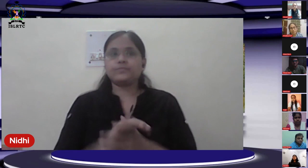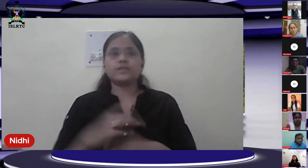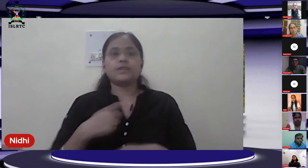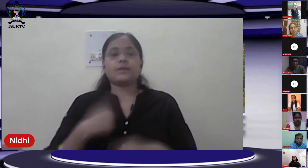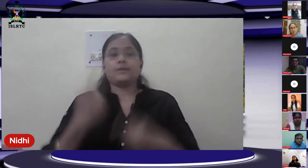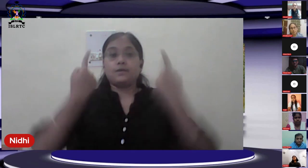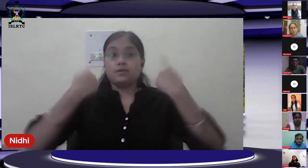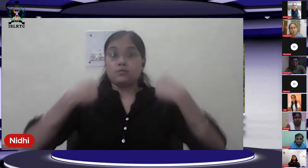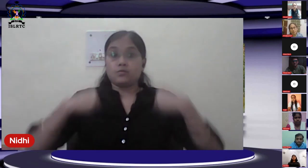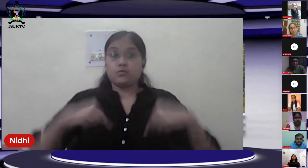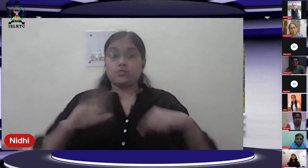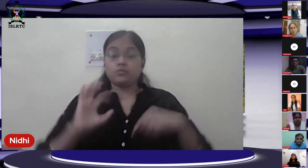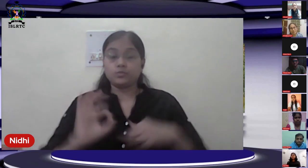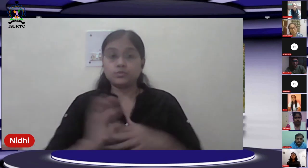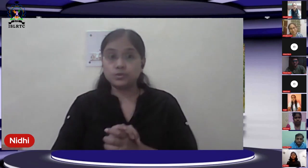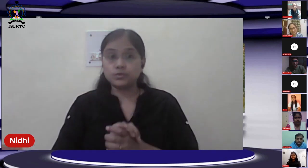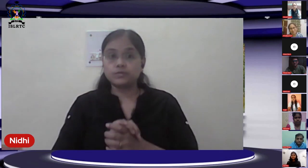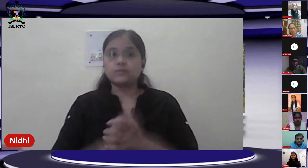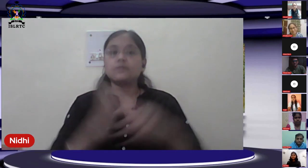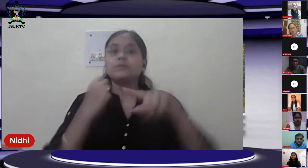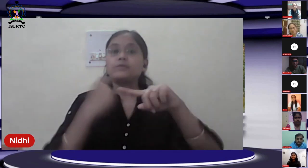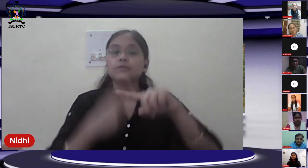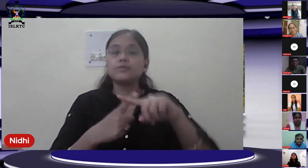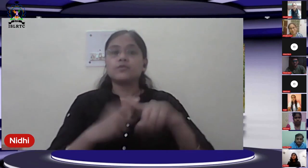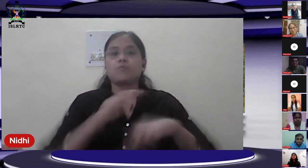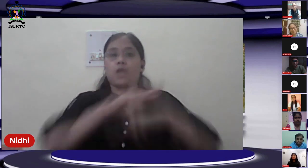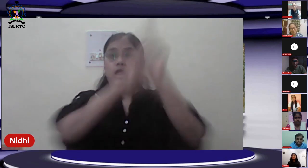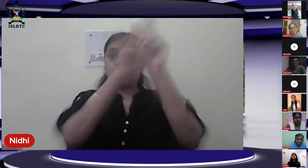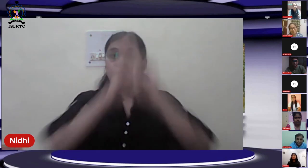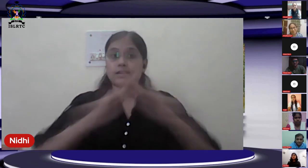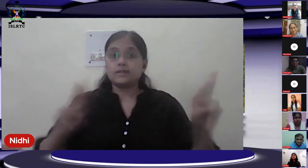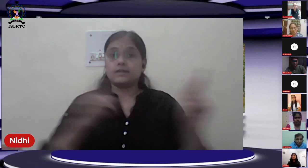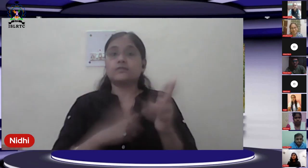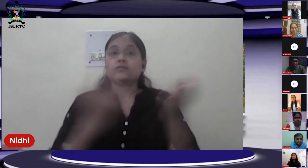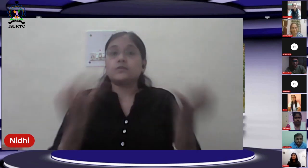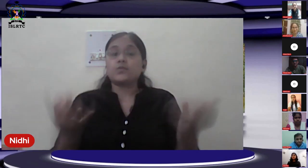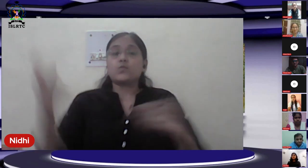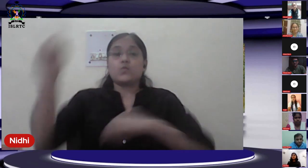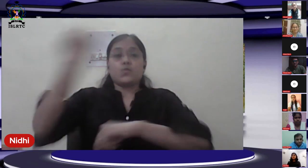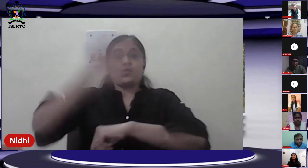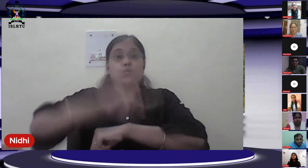को अंतर्राष्ट्रीय योग दिवस की हार्दिक शुभकामनाएं। धन्यवाद।